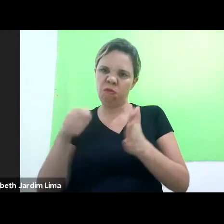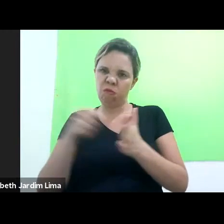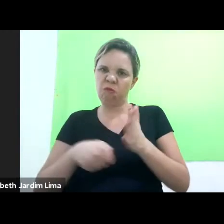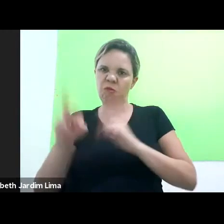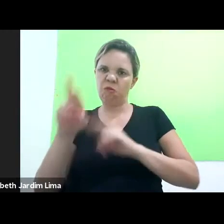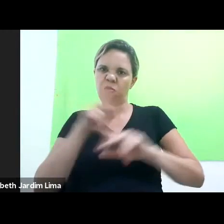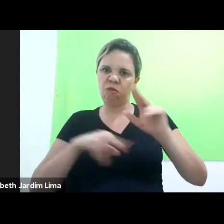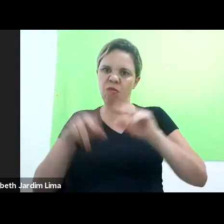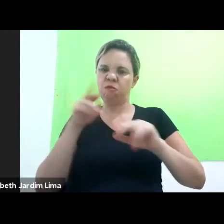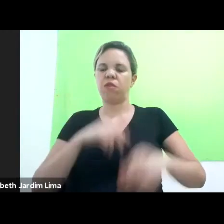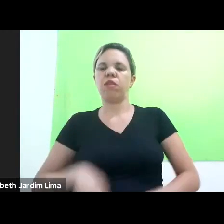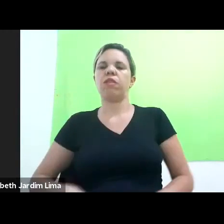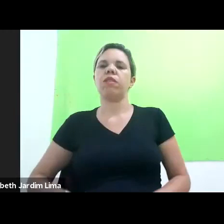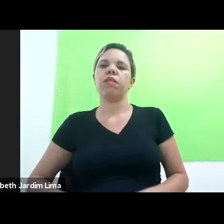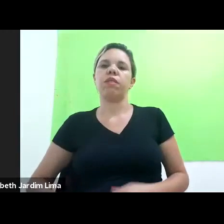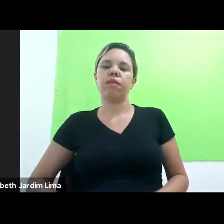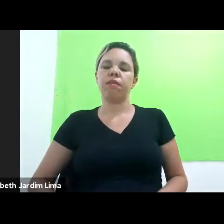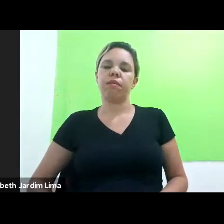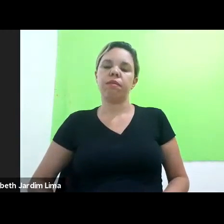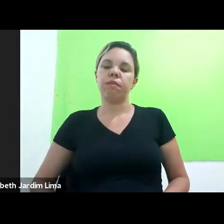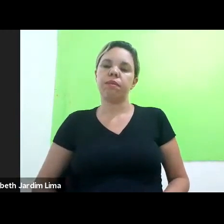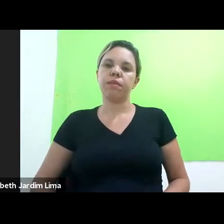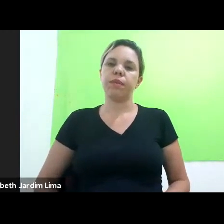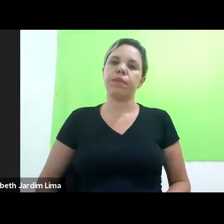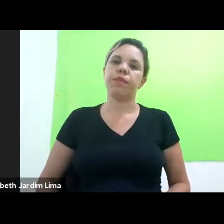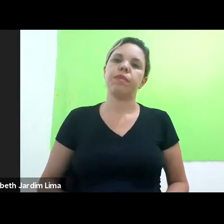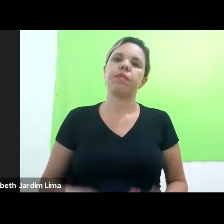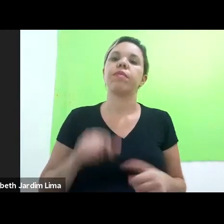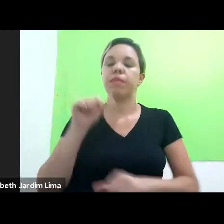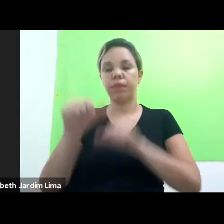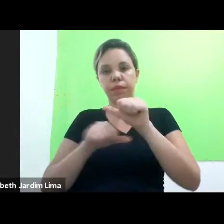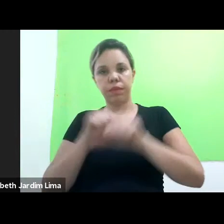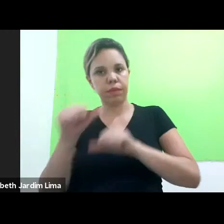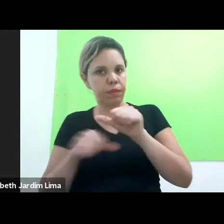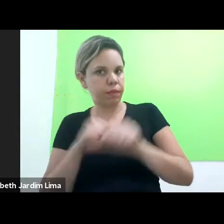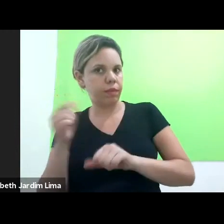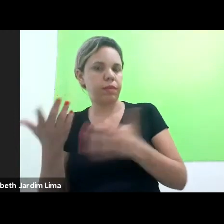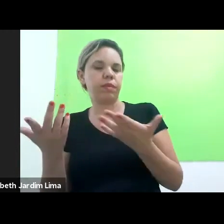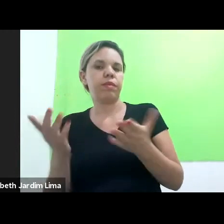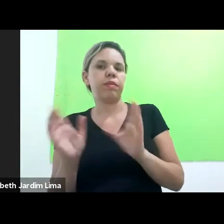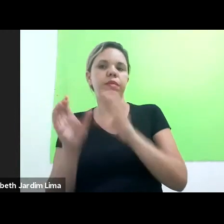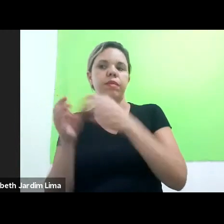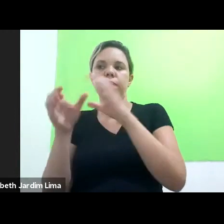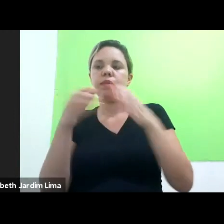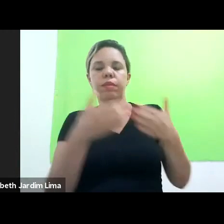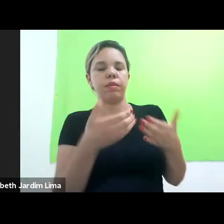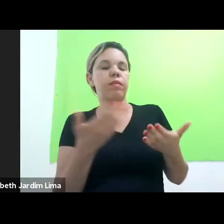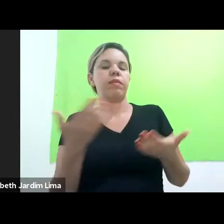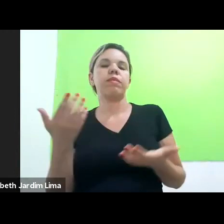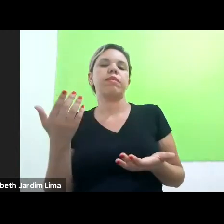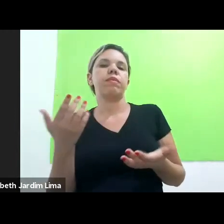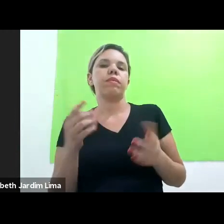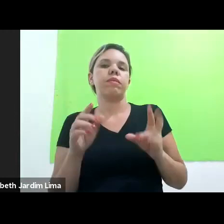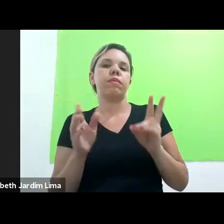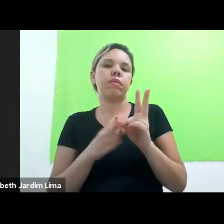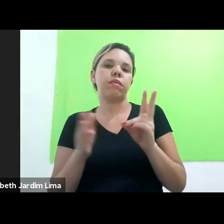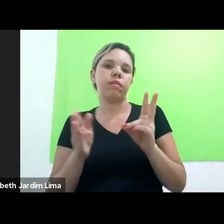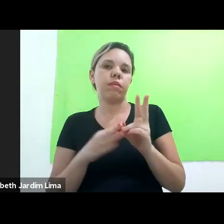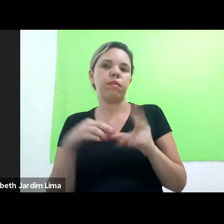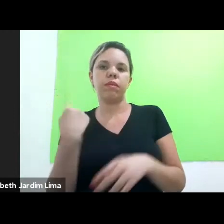diversidade. Então, para descolonizar, é necessário, primeiramente, a gente